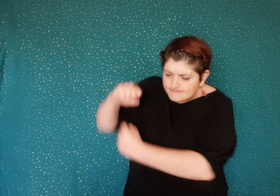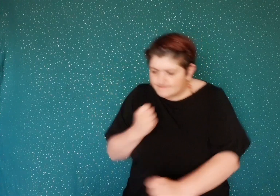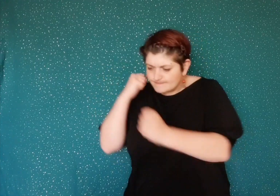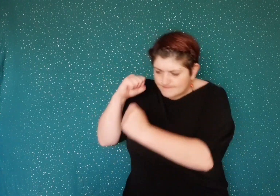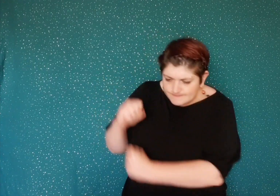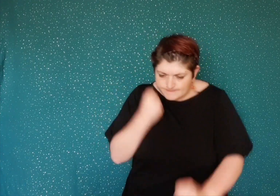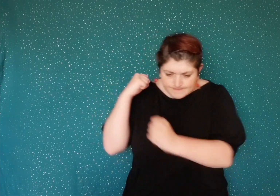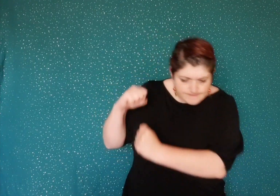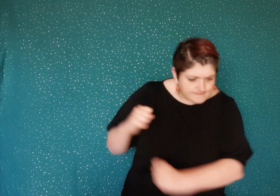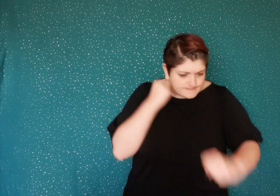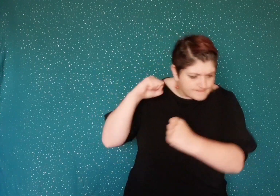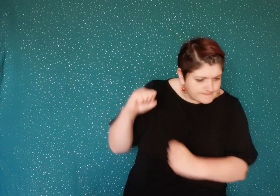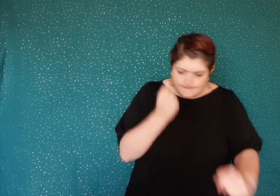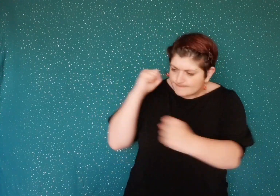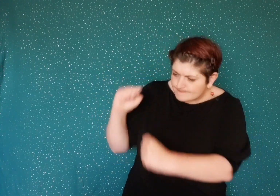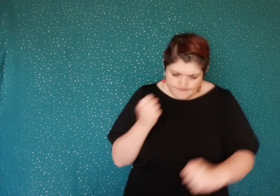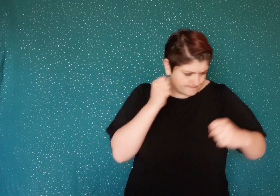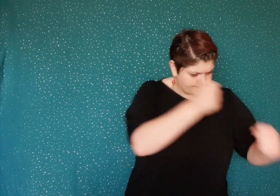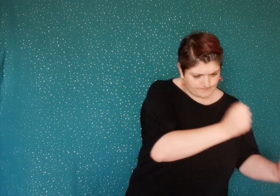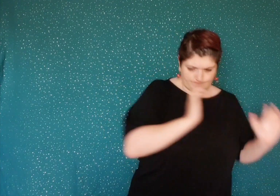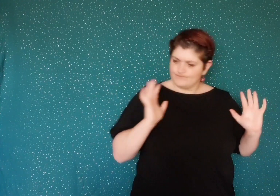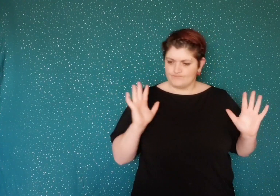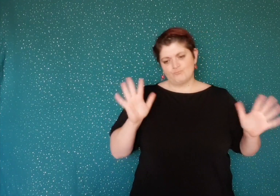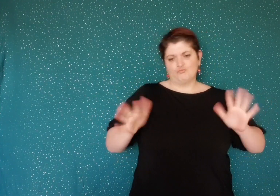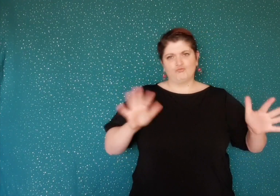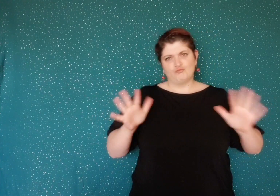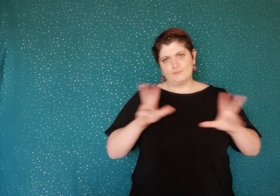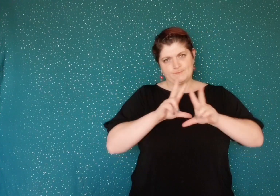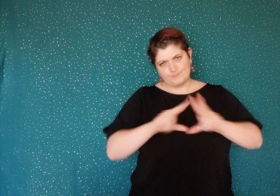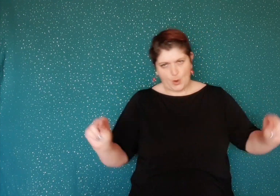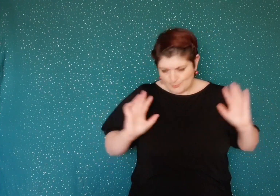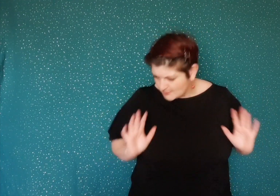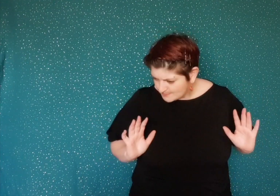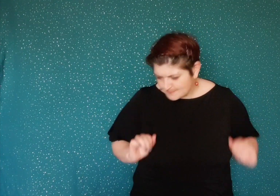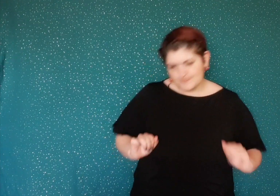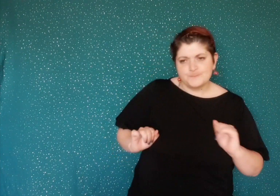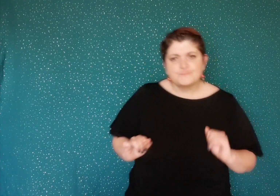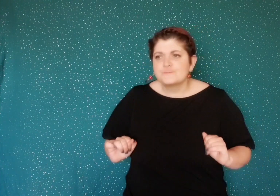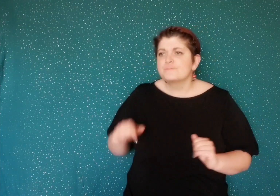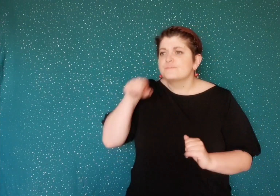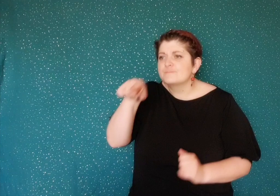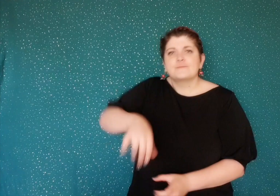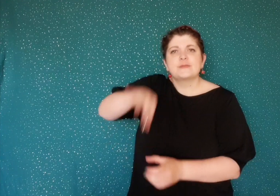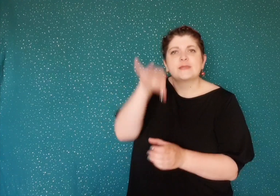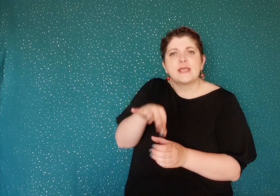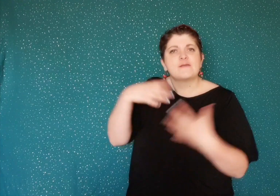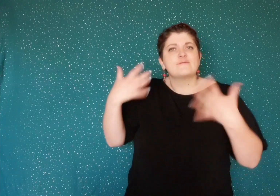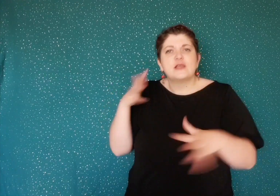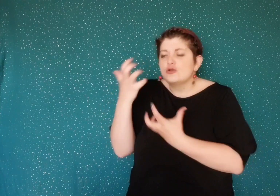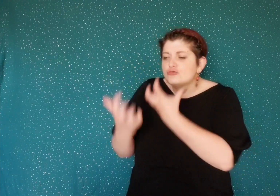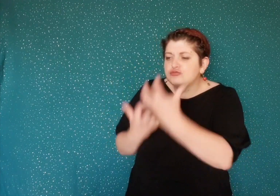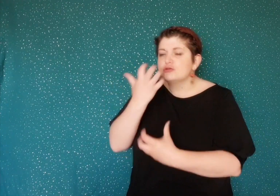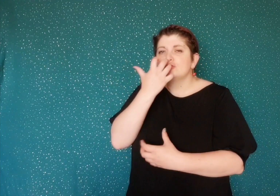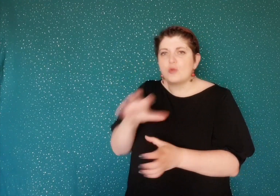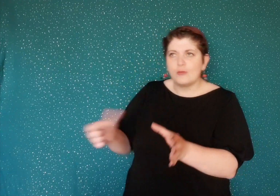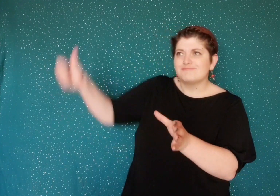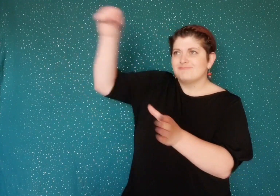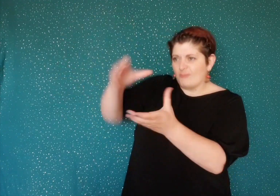Elle balaya le plancher jusqu'à ce qu'il soit à peu près propre. Elle but le